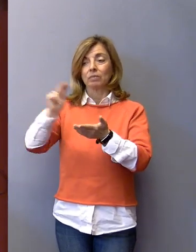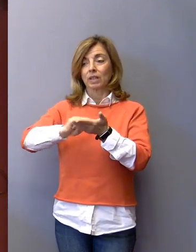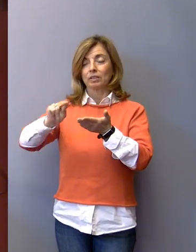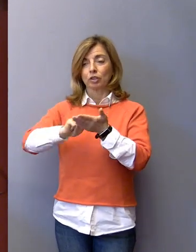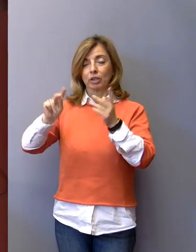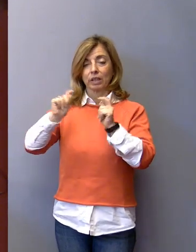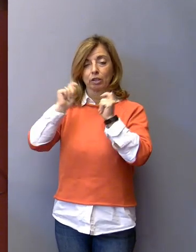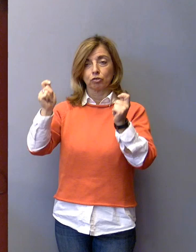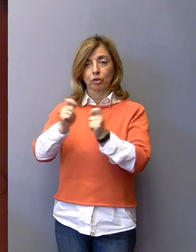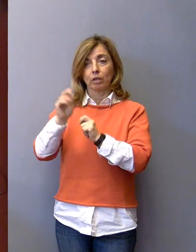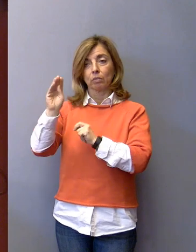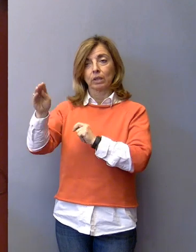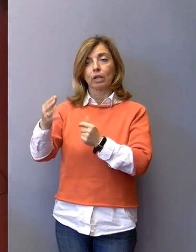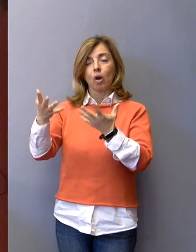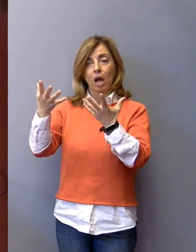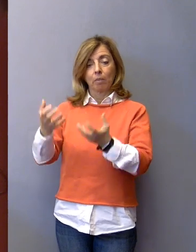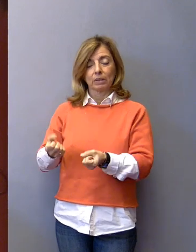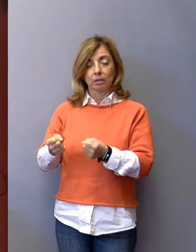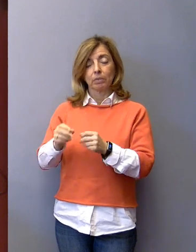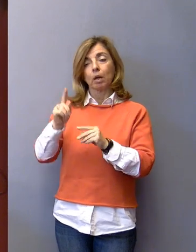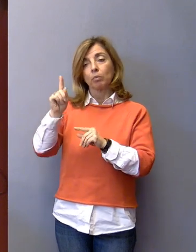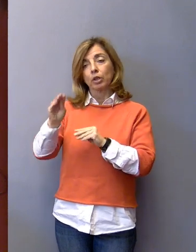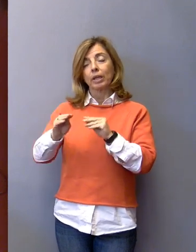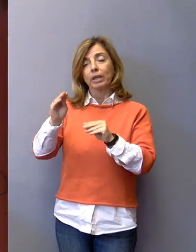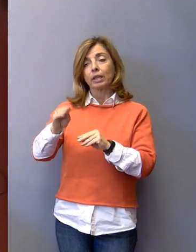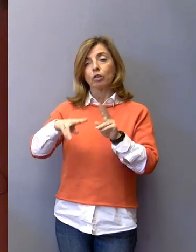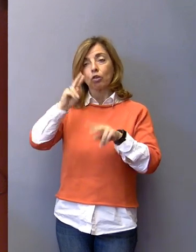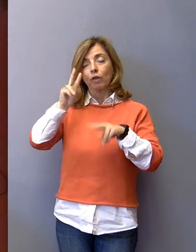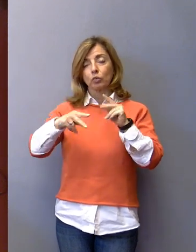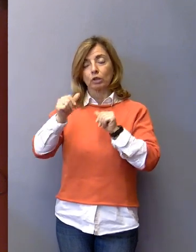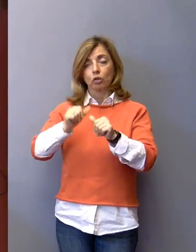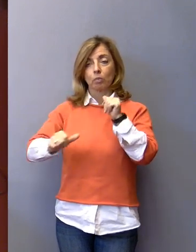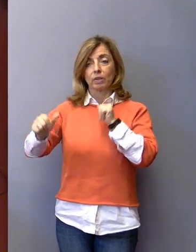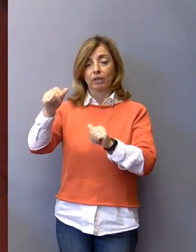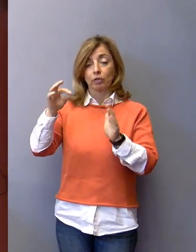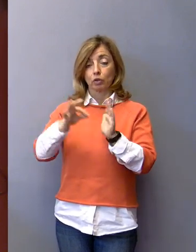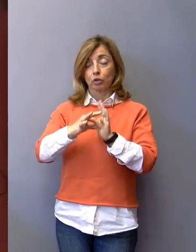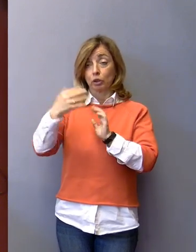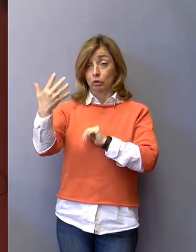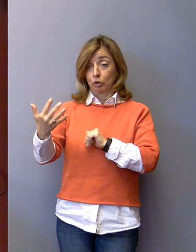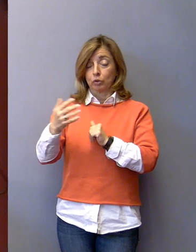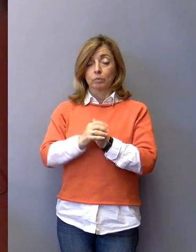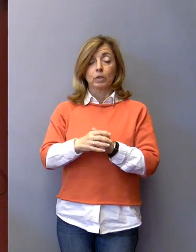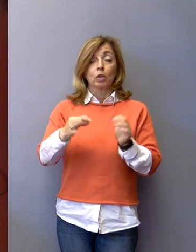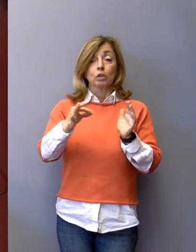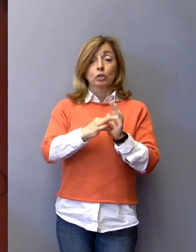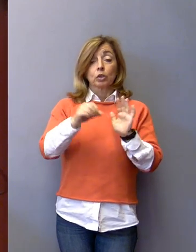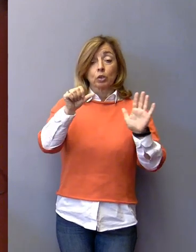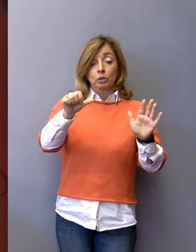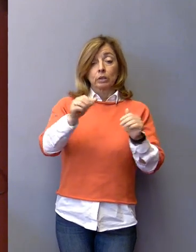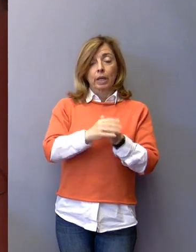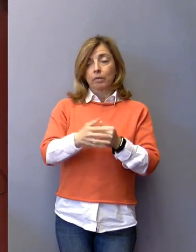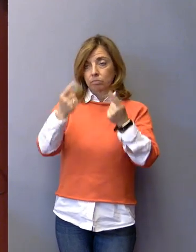e chiedo poi una valutazione preventiva sull'og numero 5 numero 6